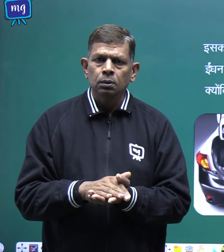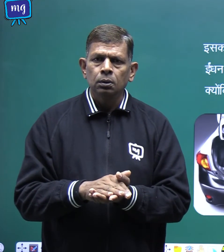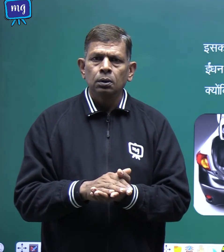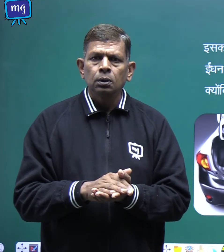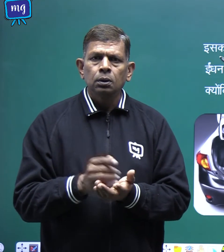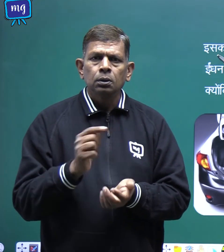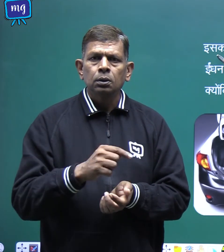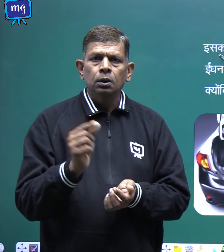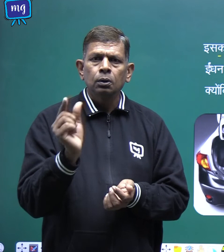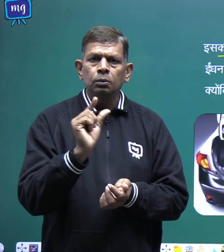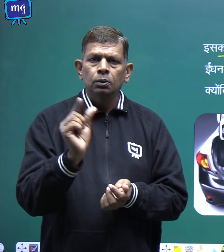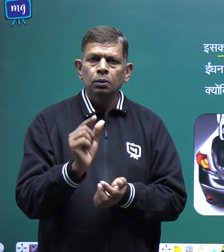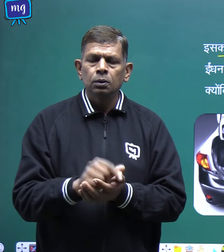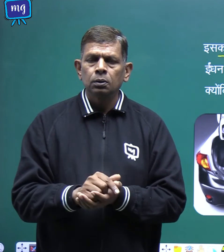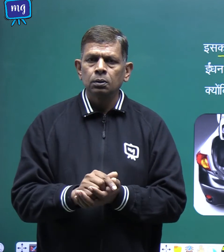इसका उपयोग